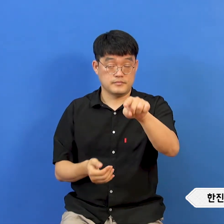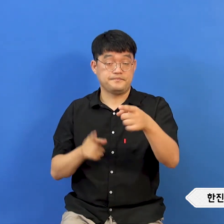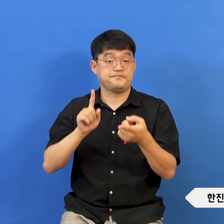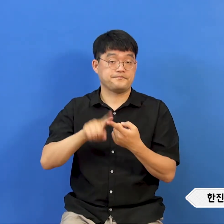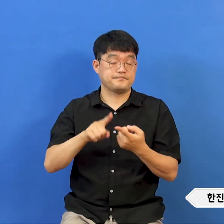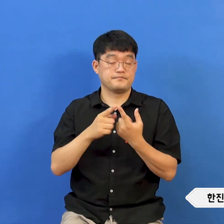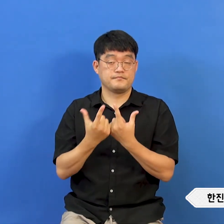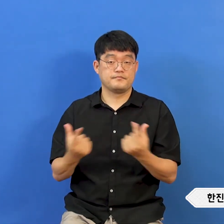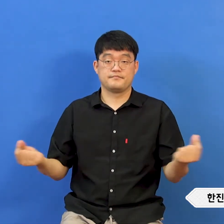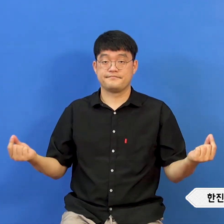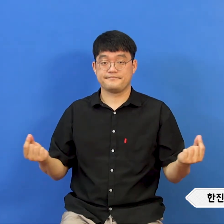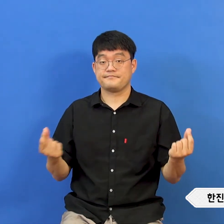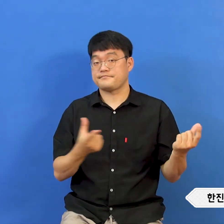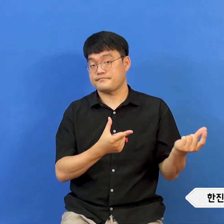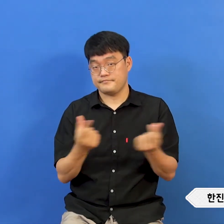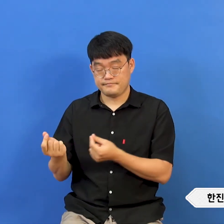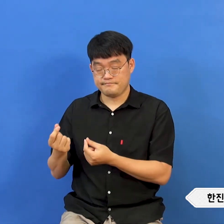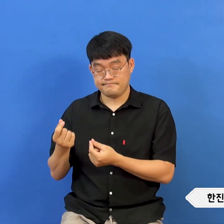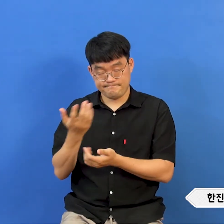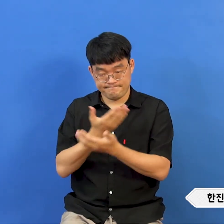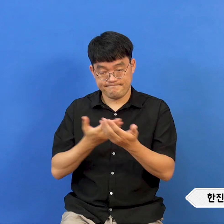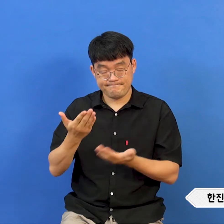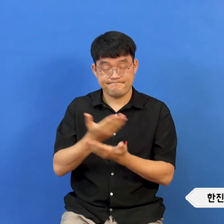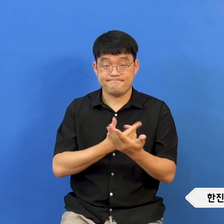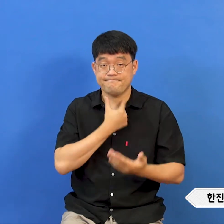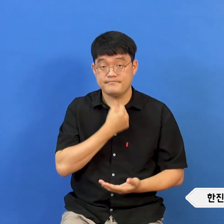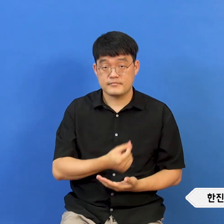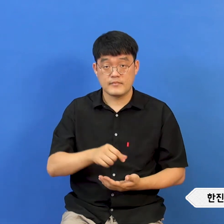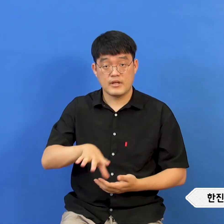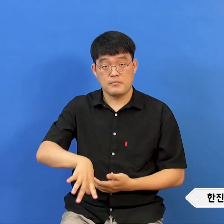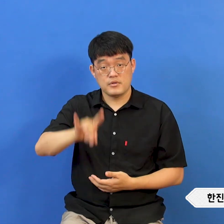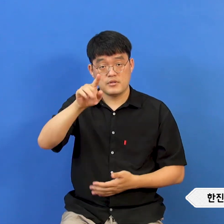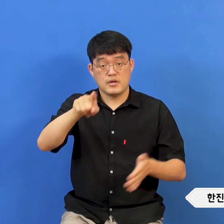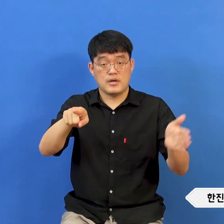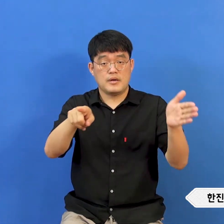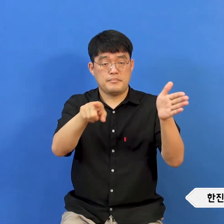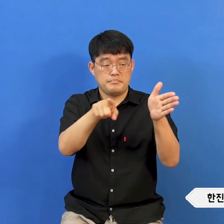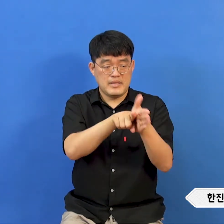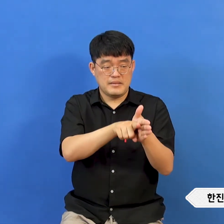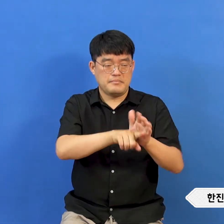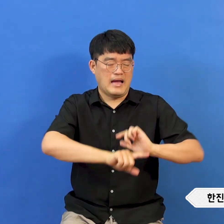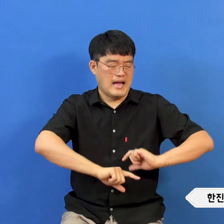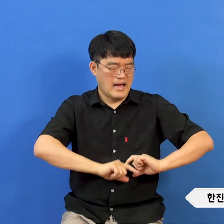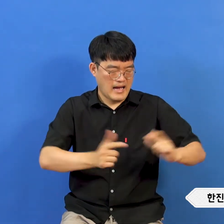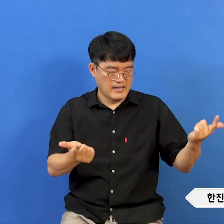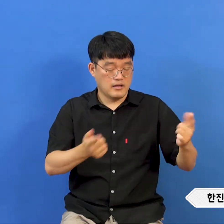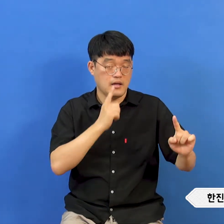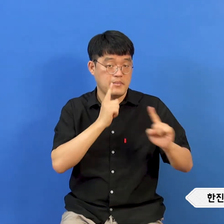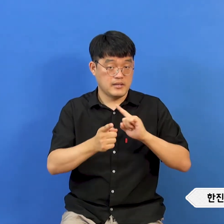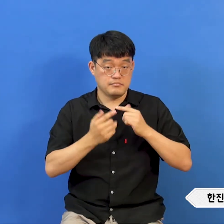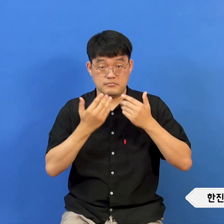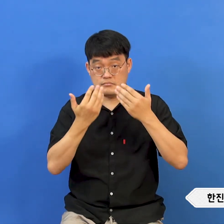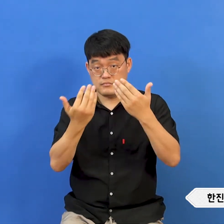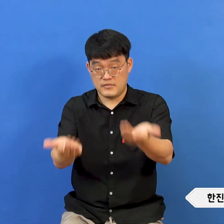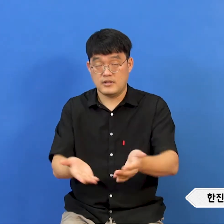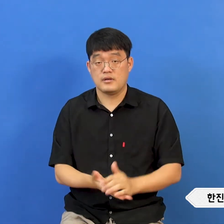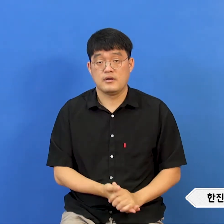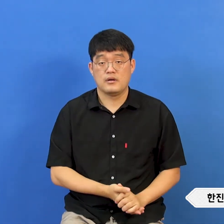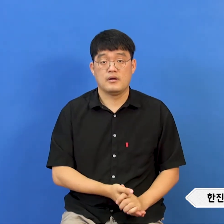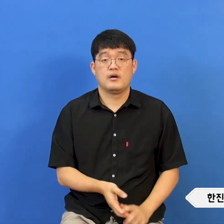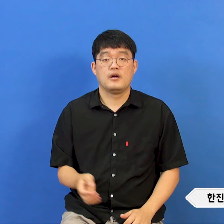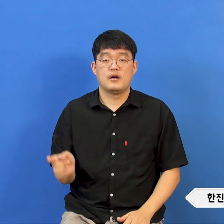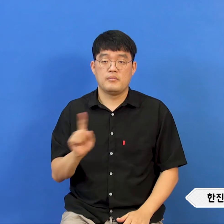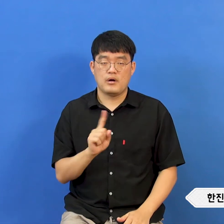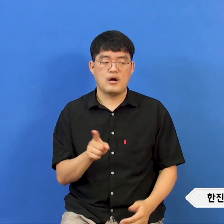같이 살펴보려고 합니다. 먼저 믿음이 아닌 것을 말씀드리겠습니다. 확률을 의지하는